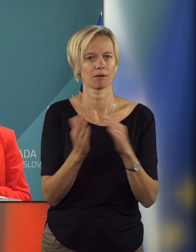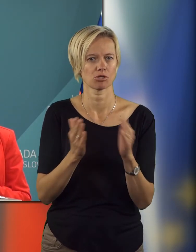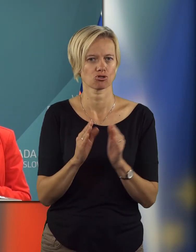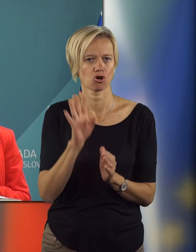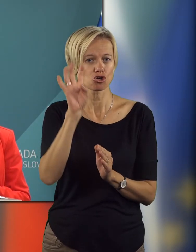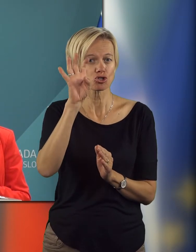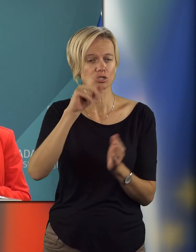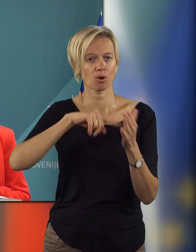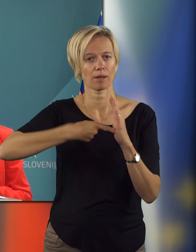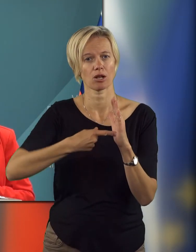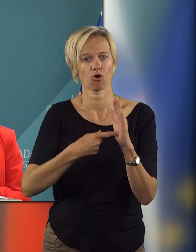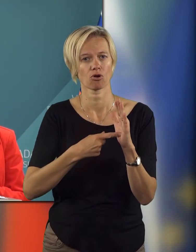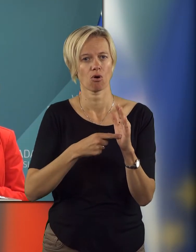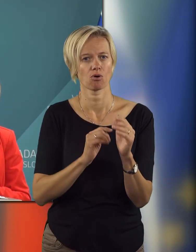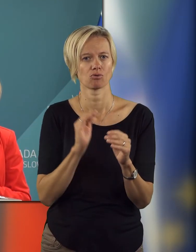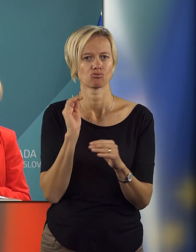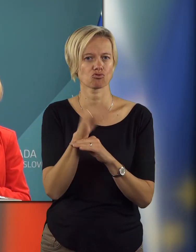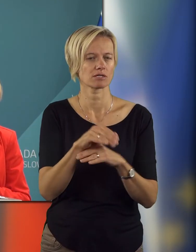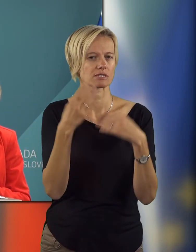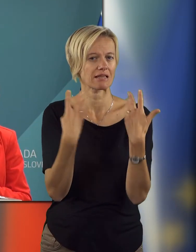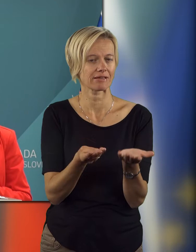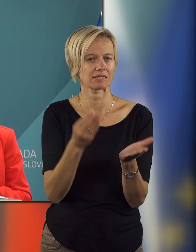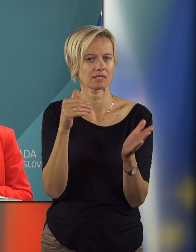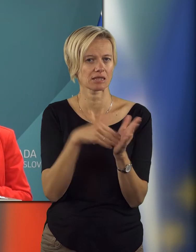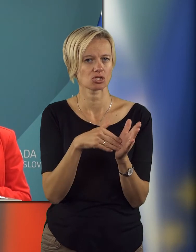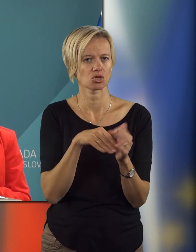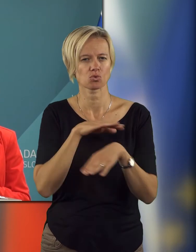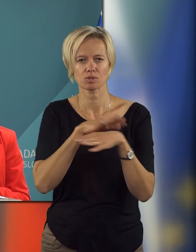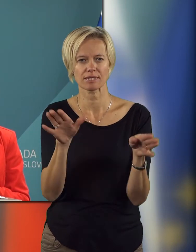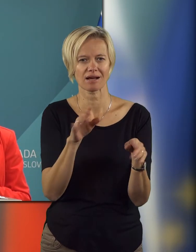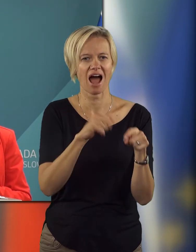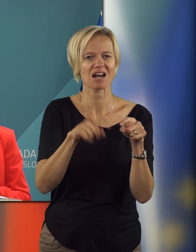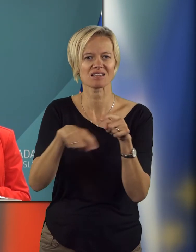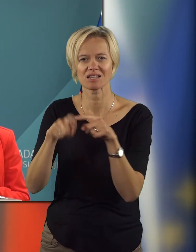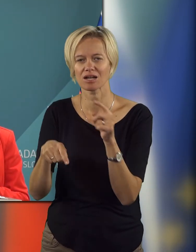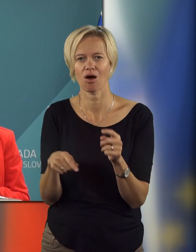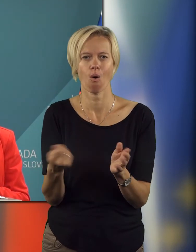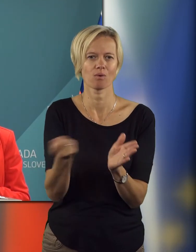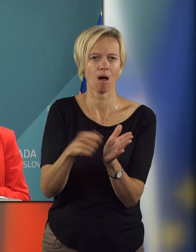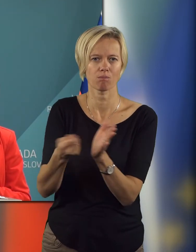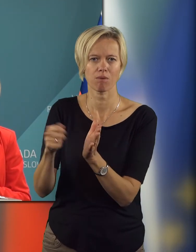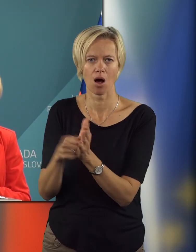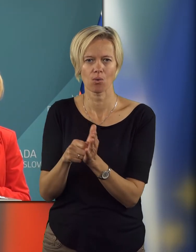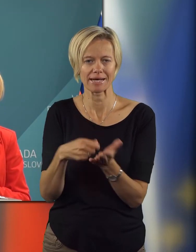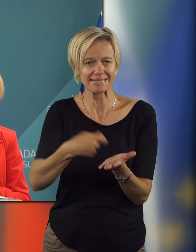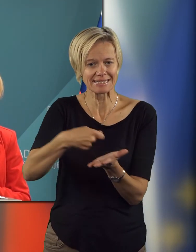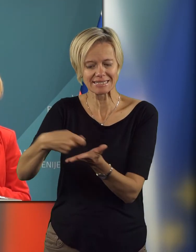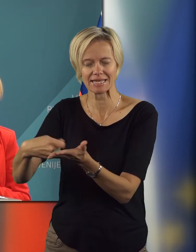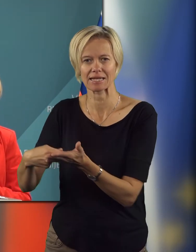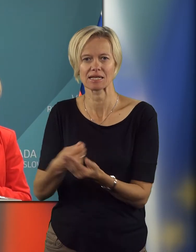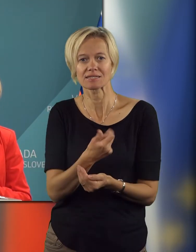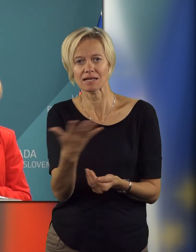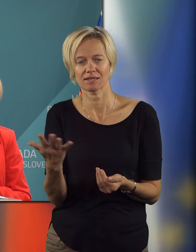februarja za približno 400 milijonov, čez 90 tisoč vseh artiklov, nabav, cen,